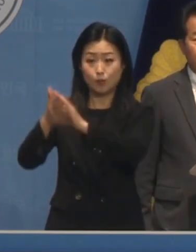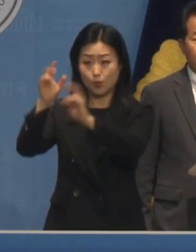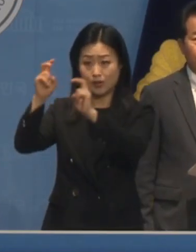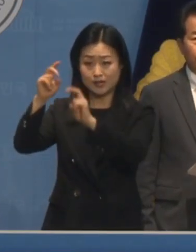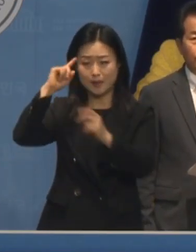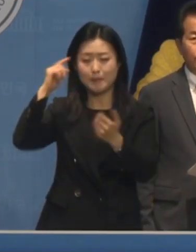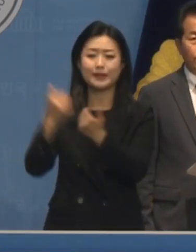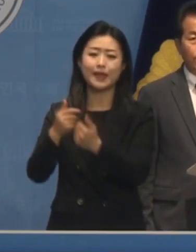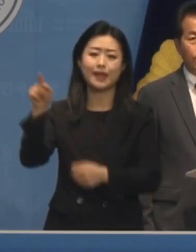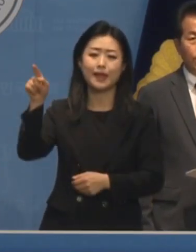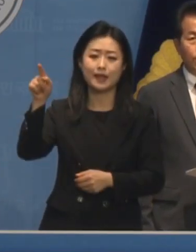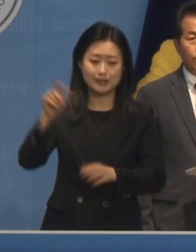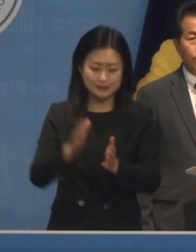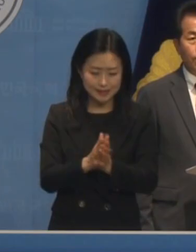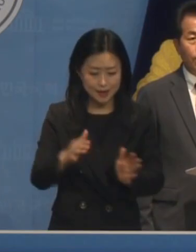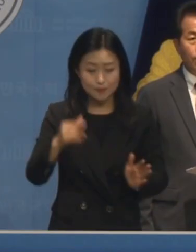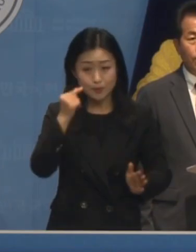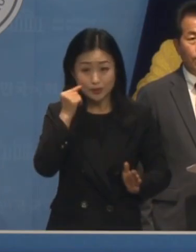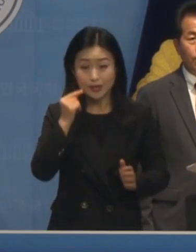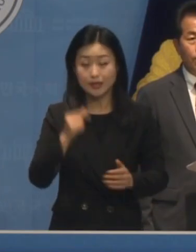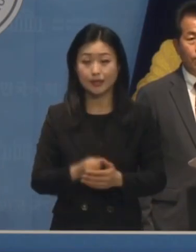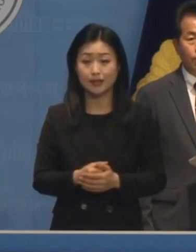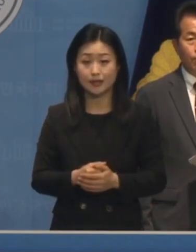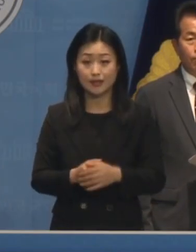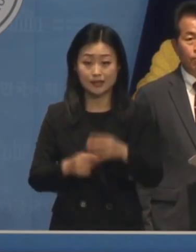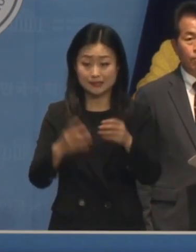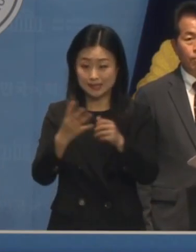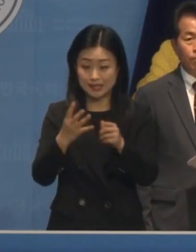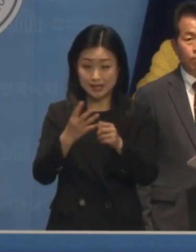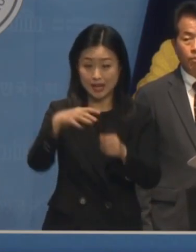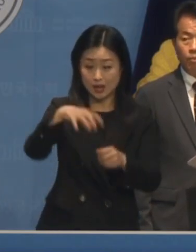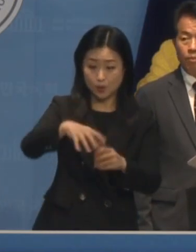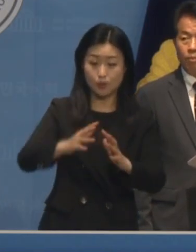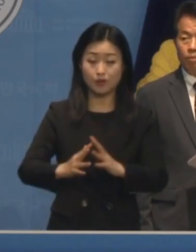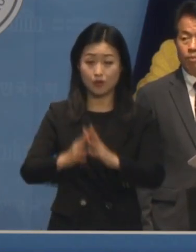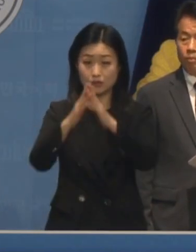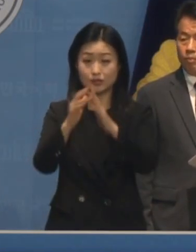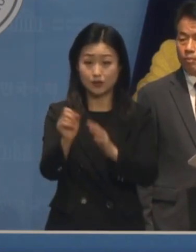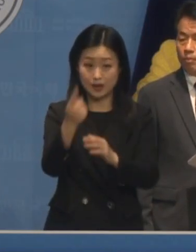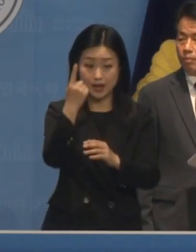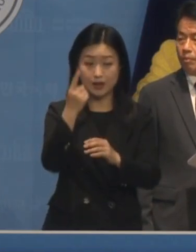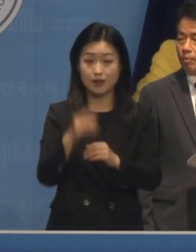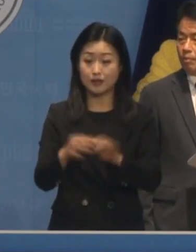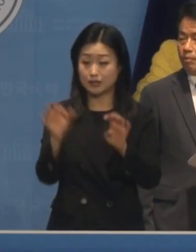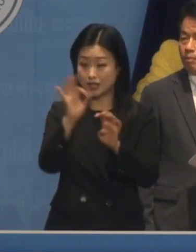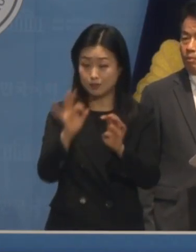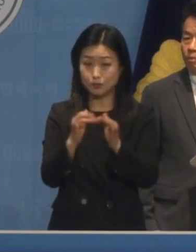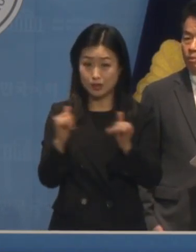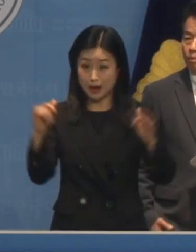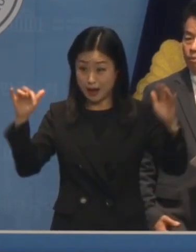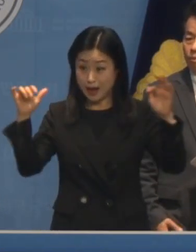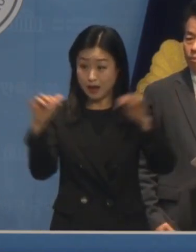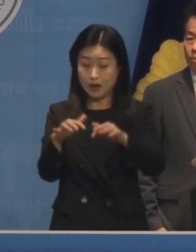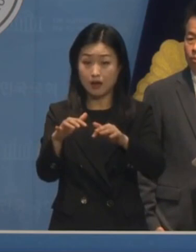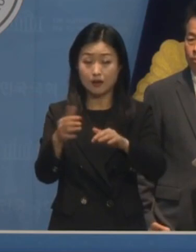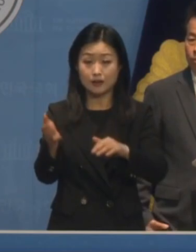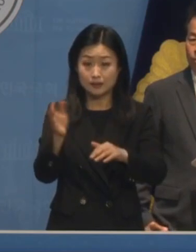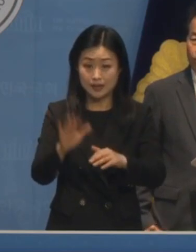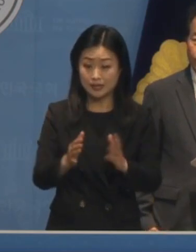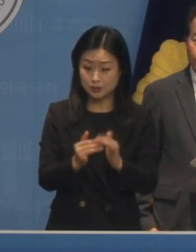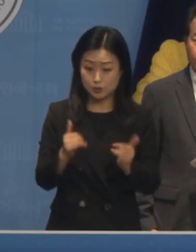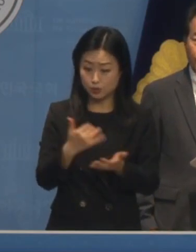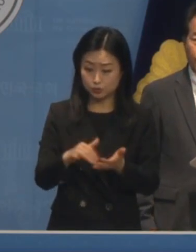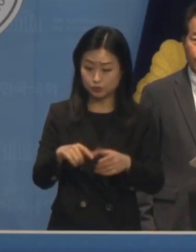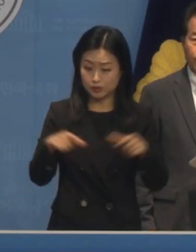못하고 있고 4단계 개항으로 시설의 30% 이상이 늘어나고 연간 이용계획이 어마어마하게 늘어나도 인력